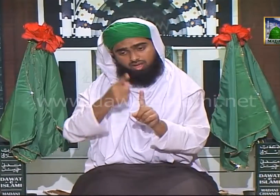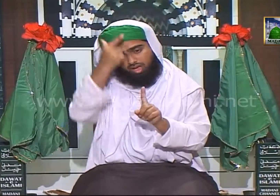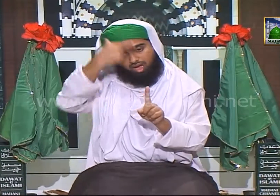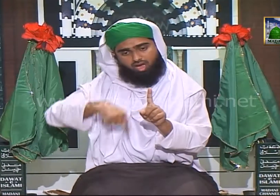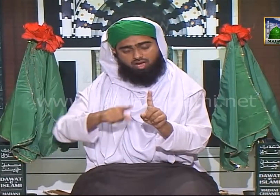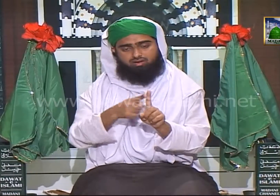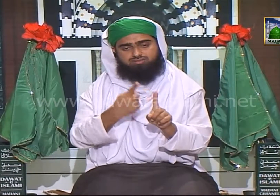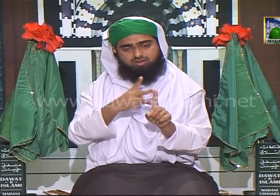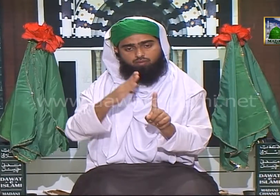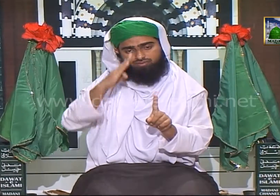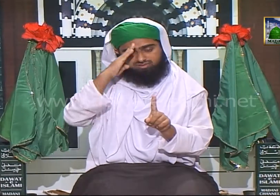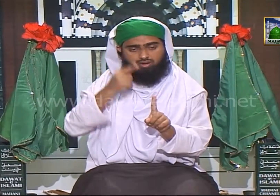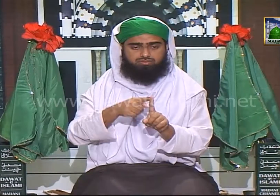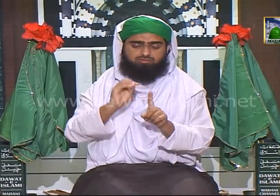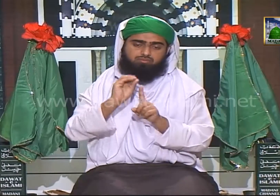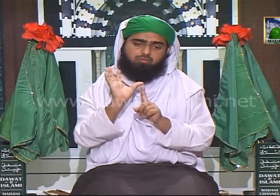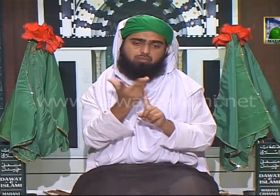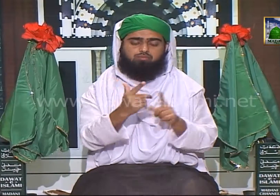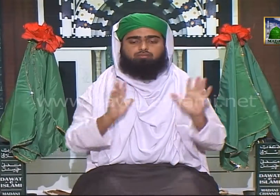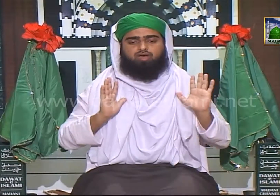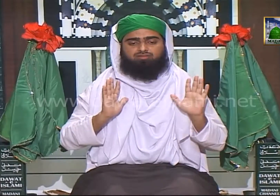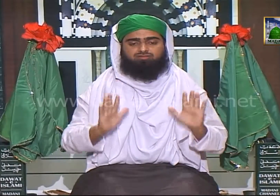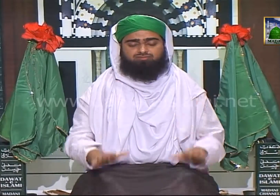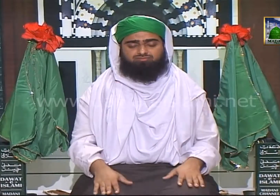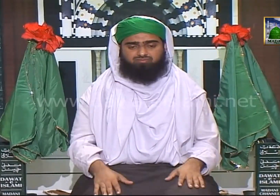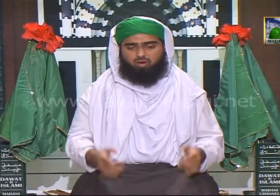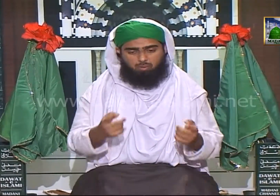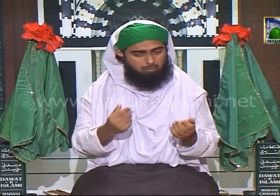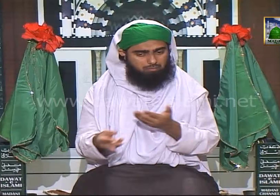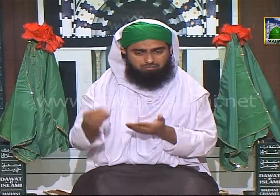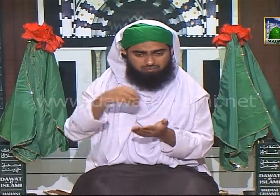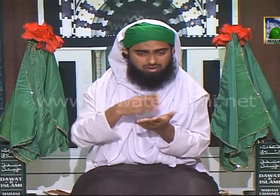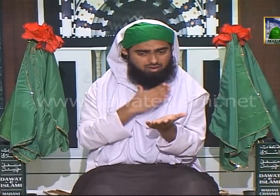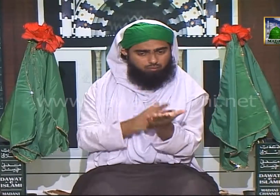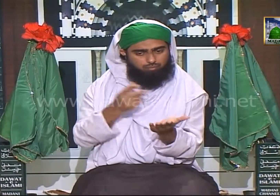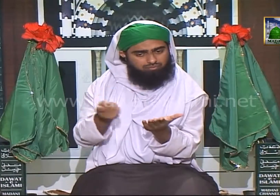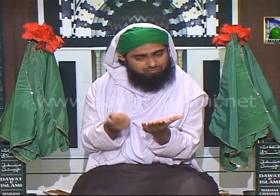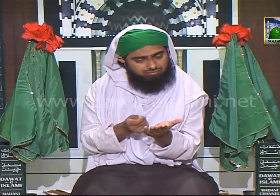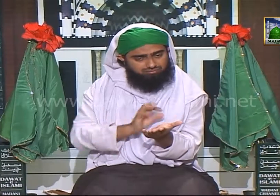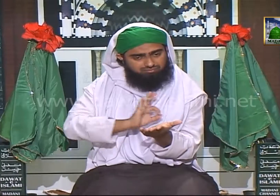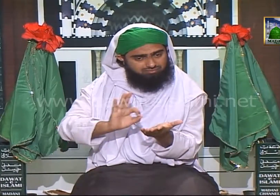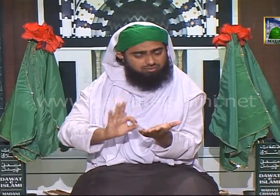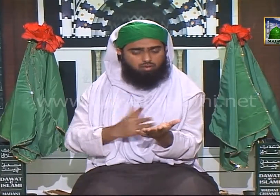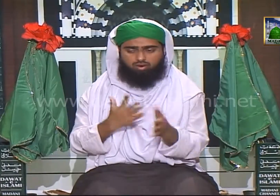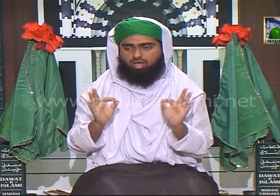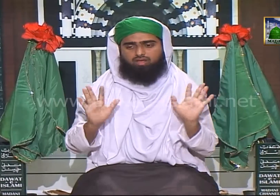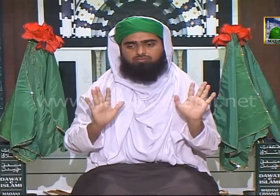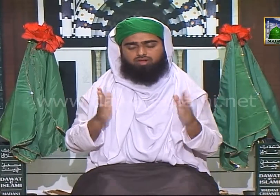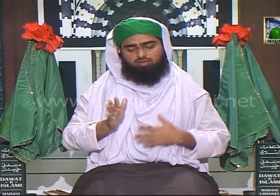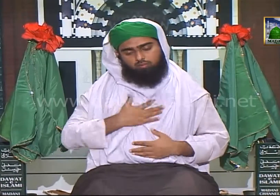تو اسی لیے اسی کو چلائیں، خوب چلائیں۔ یہ آپ کی اپنی تنظیم ہے اور اس میں کوئی ممبرشپ نہیں، کوئی اس کی فیس نہیں، کوئی چندہ نہیں، اس